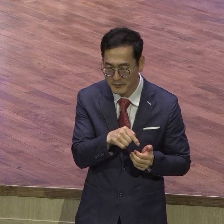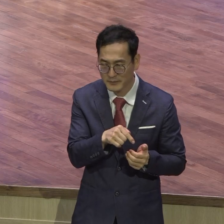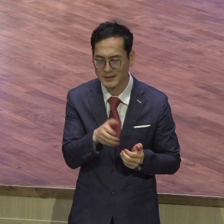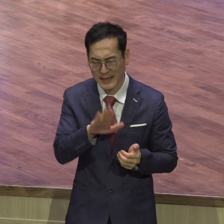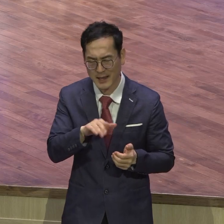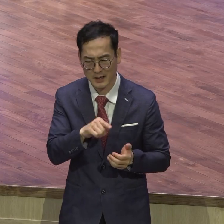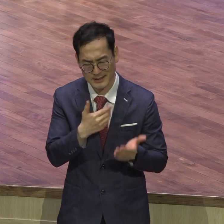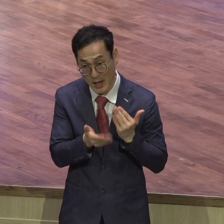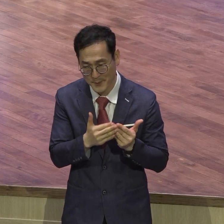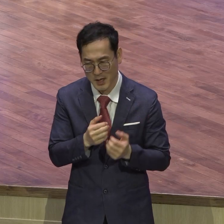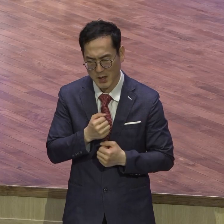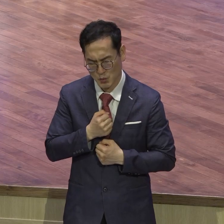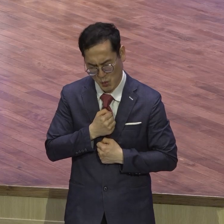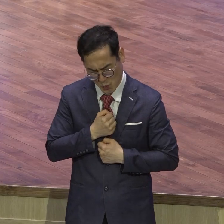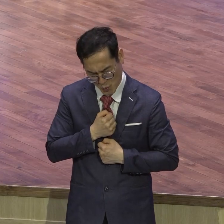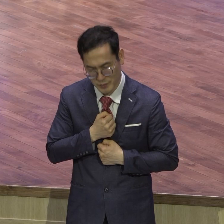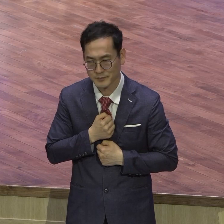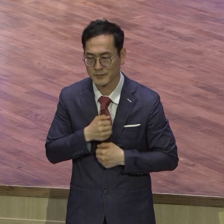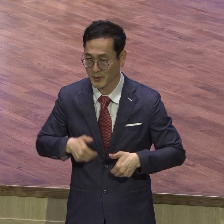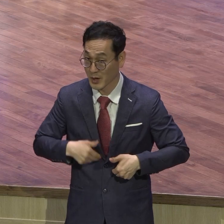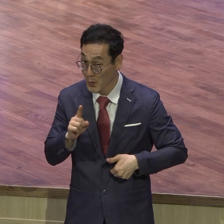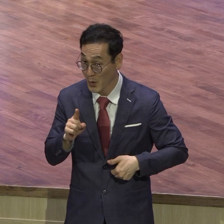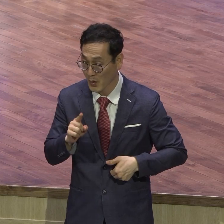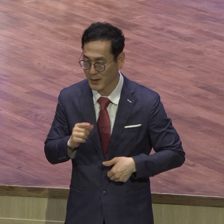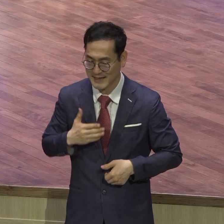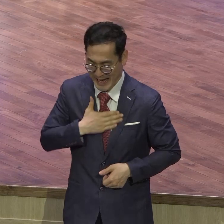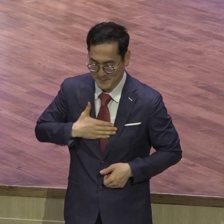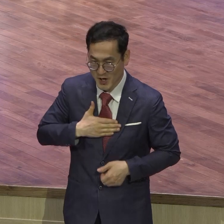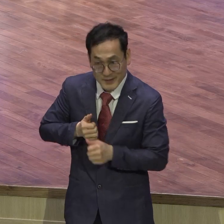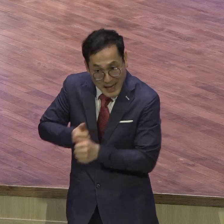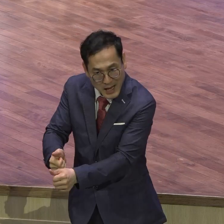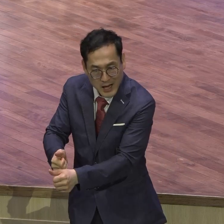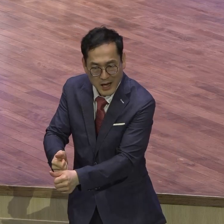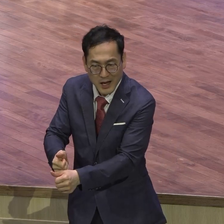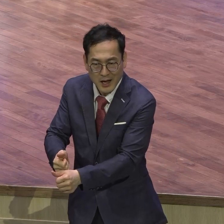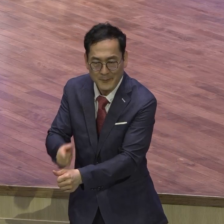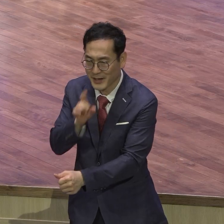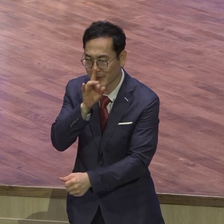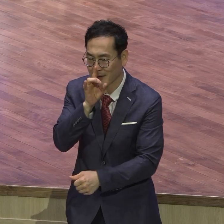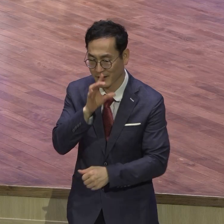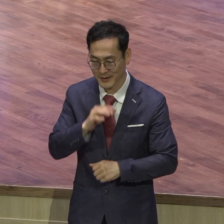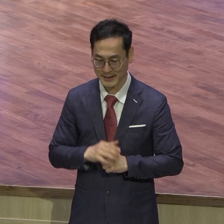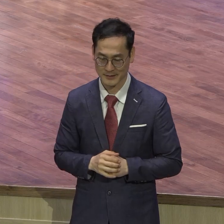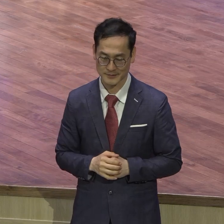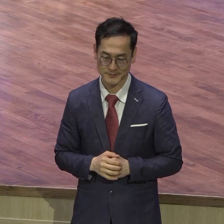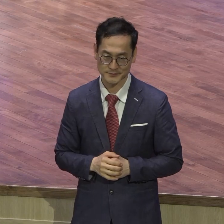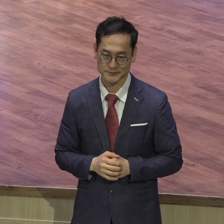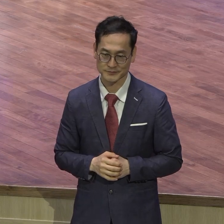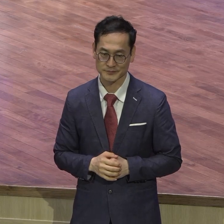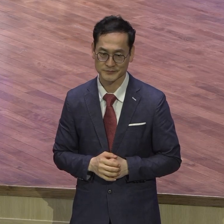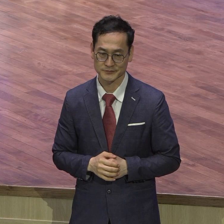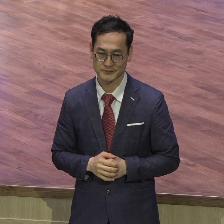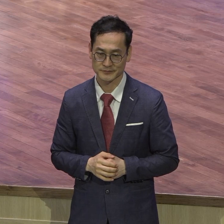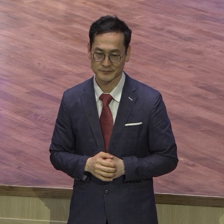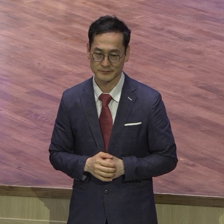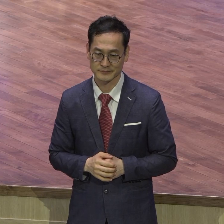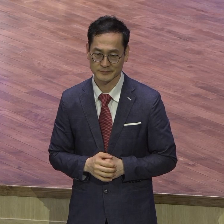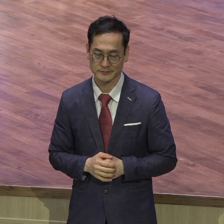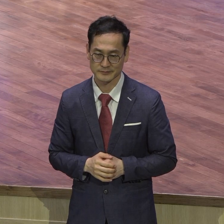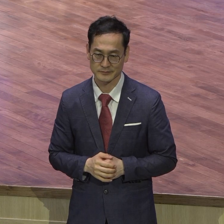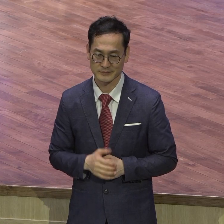감정이 기반된 체험 위주의 신앙생활 이거 상당히 위험합니다